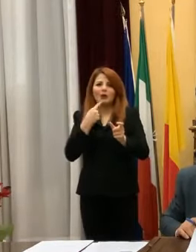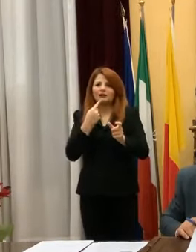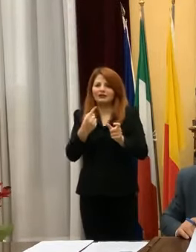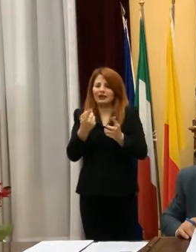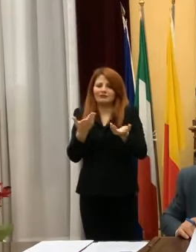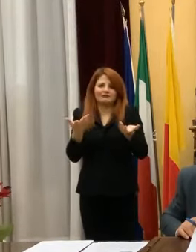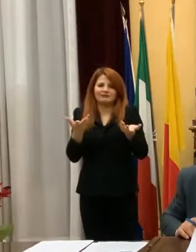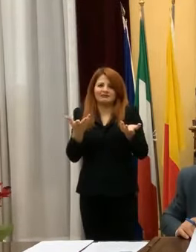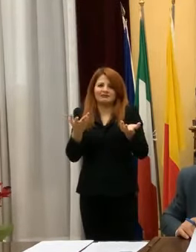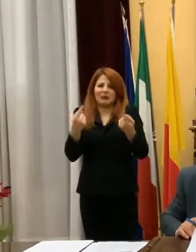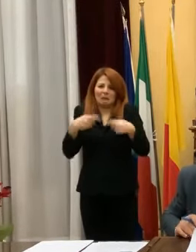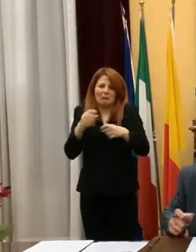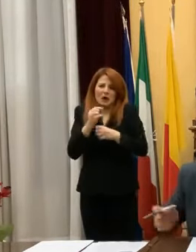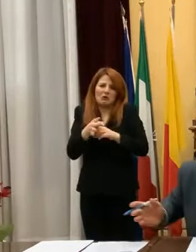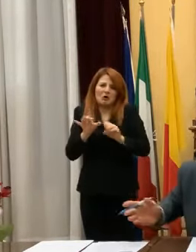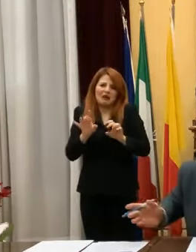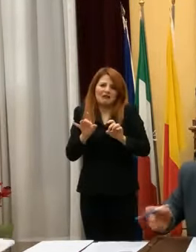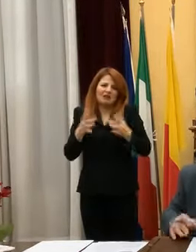che nella prima fase